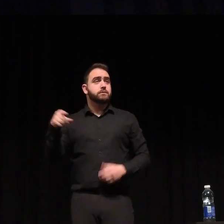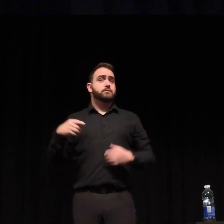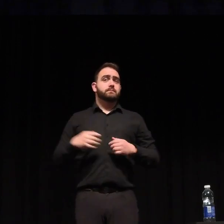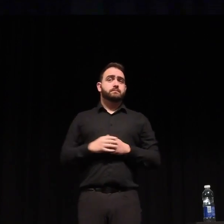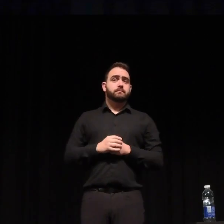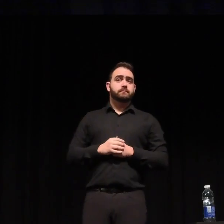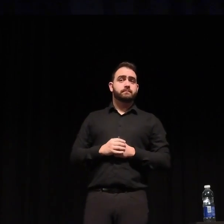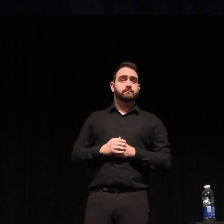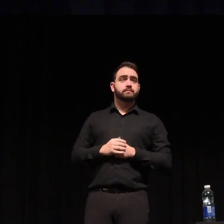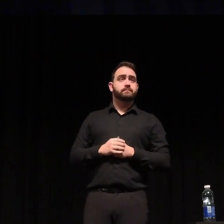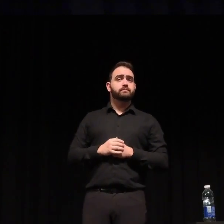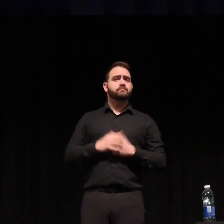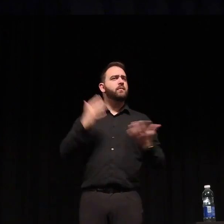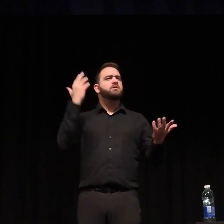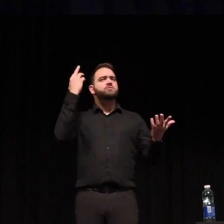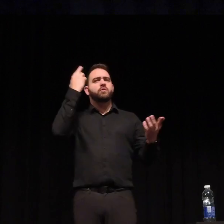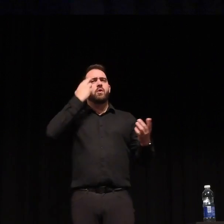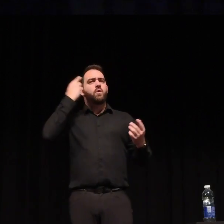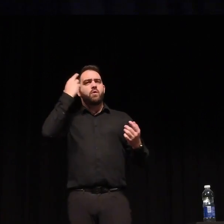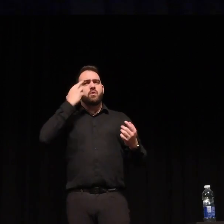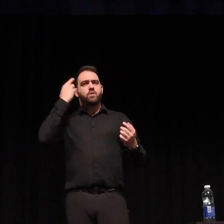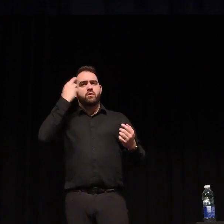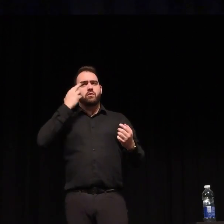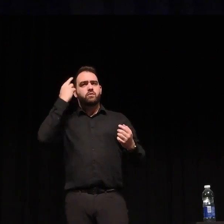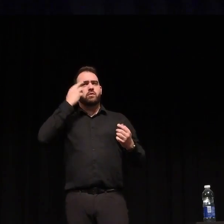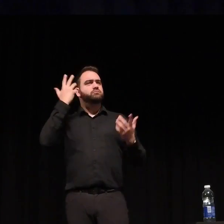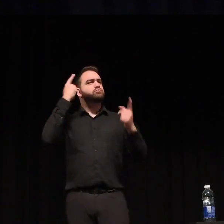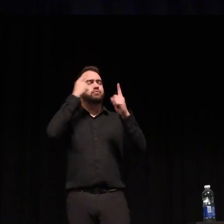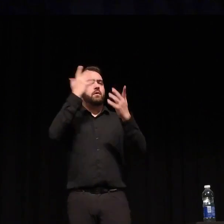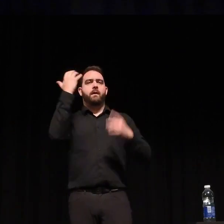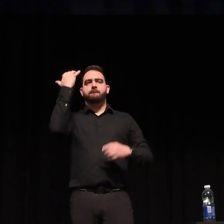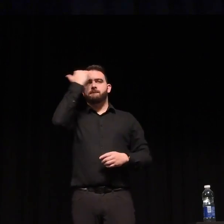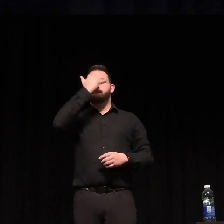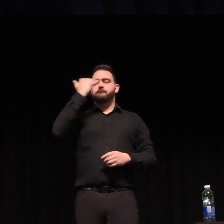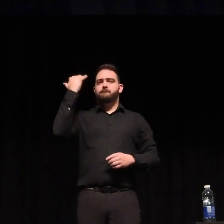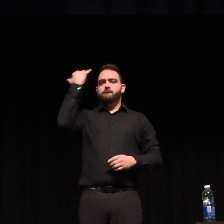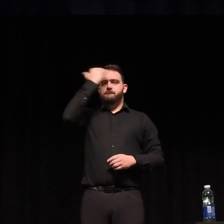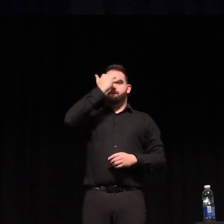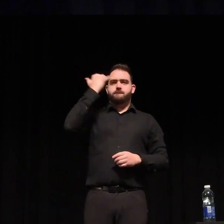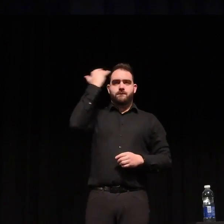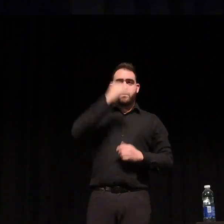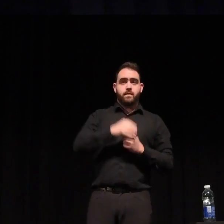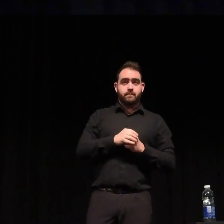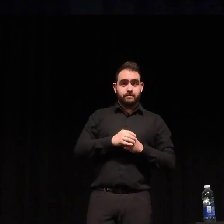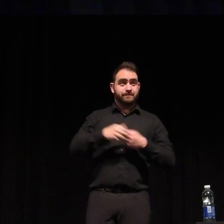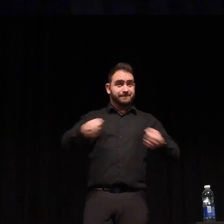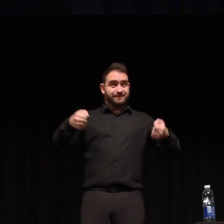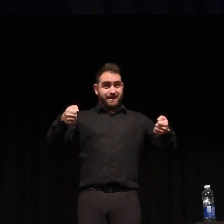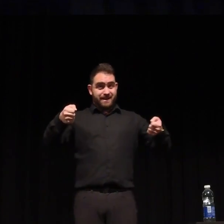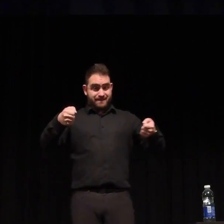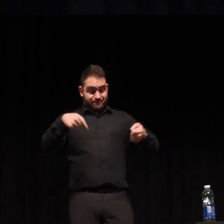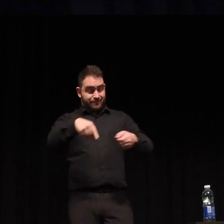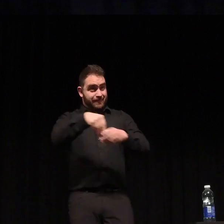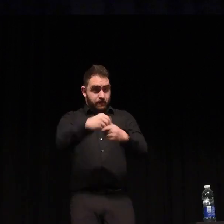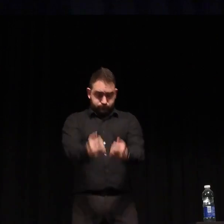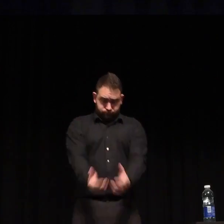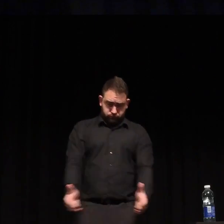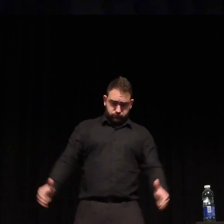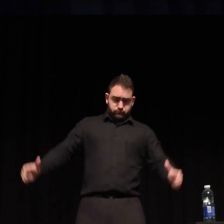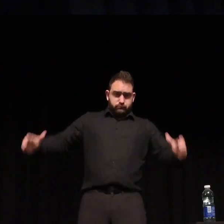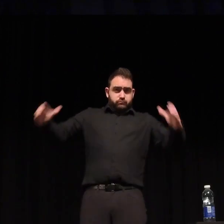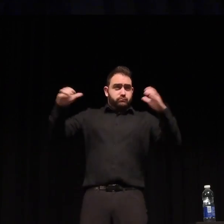qu'on puisse rêver. Et on sortait le sac de merveille. Et dans le sac de merveille, on avait des pots, on avait